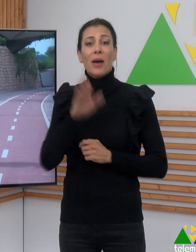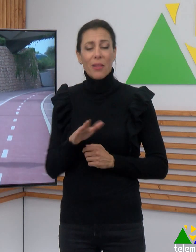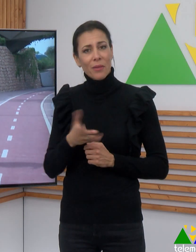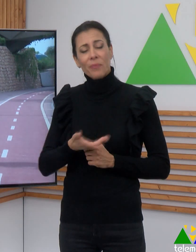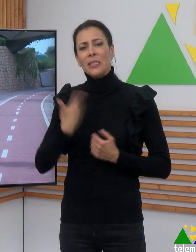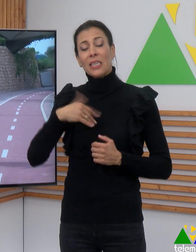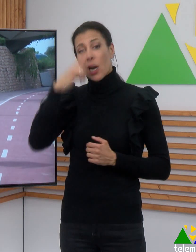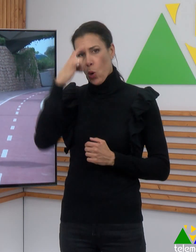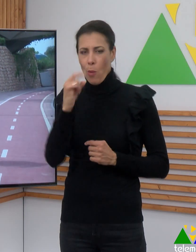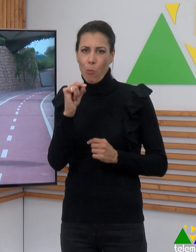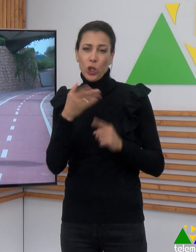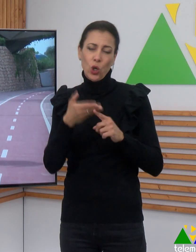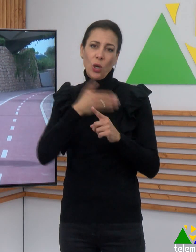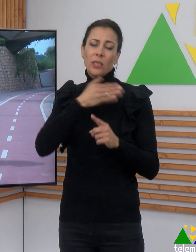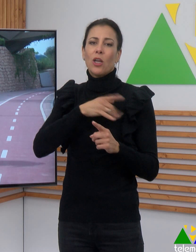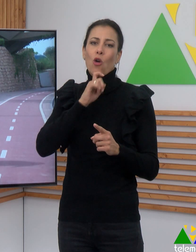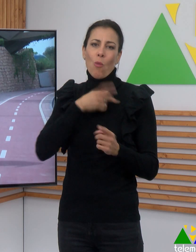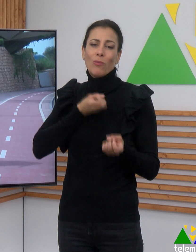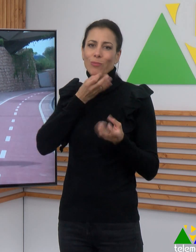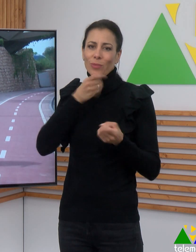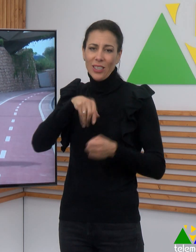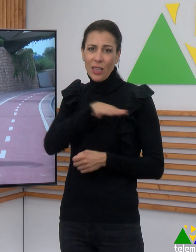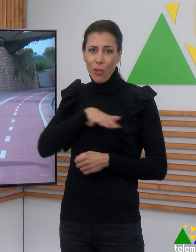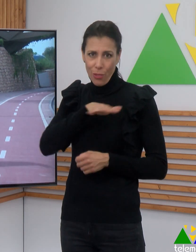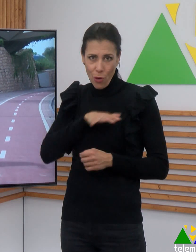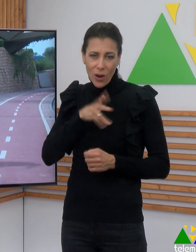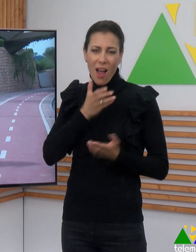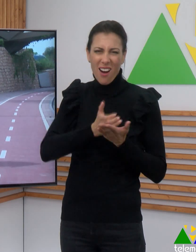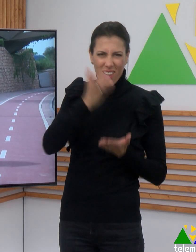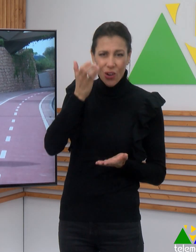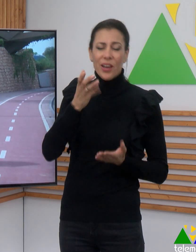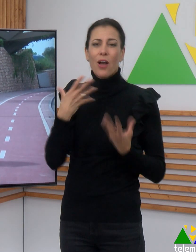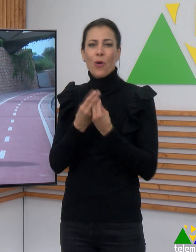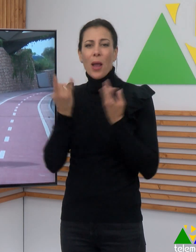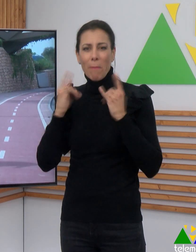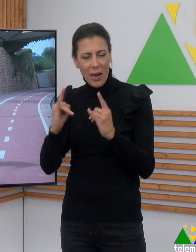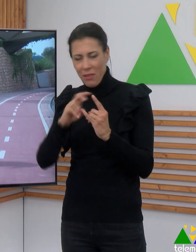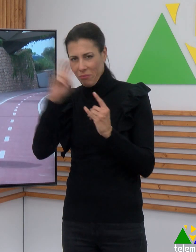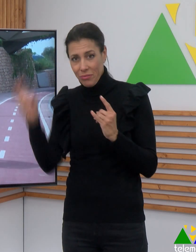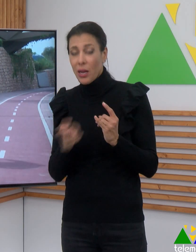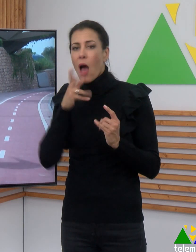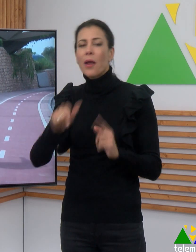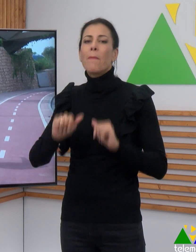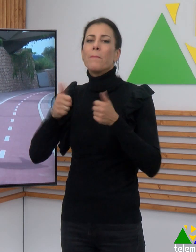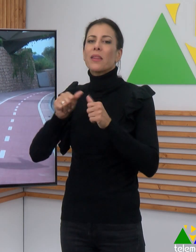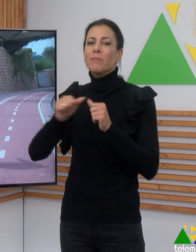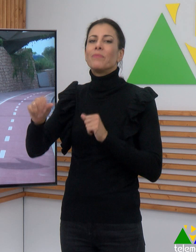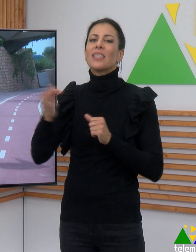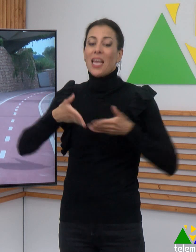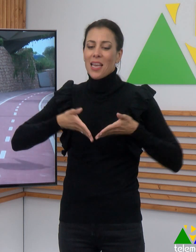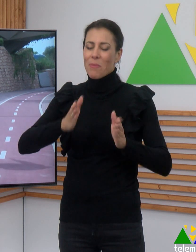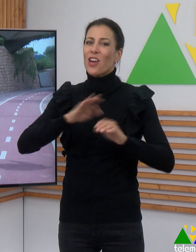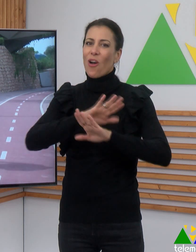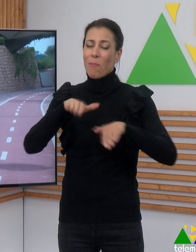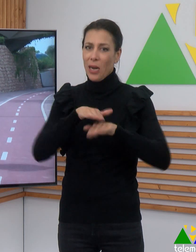hemos recordado un poquito cómo veníamos precisamente a esta zona de la Alcolera, con las explanadas, etcétera, y empezamos por este camino de la playa,